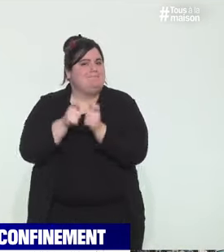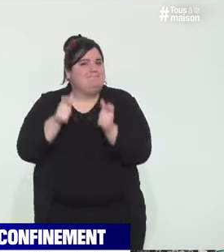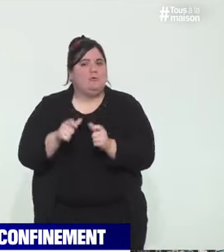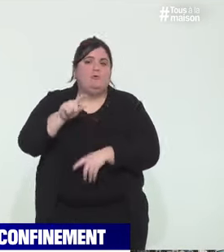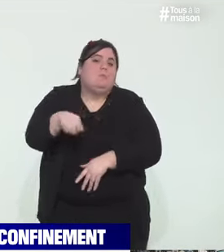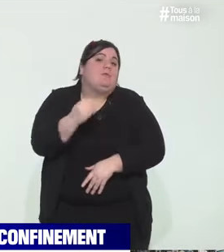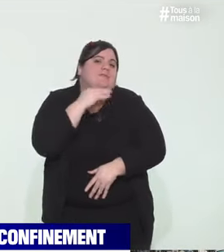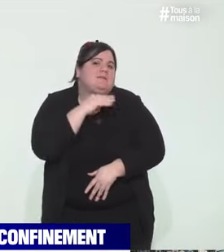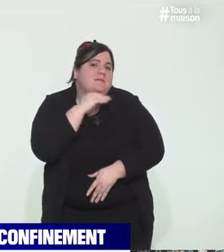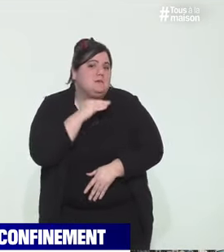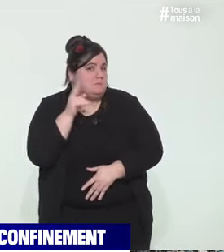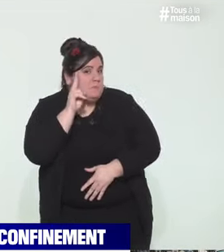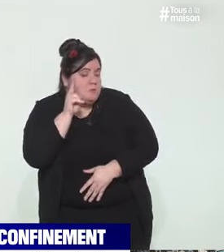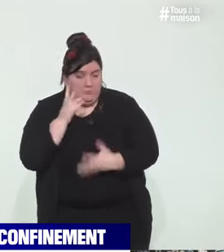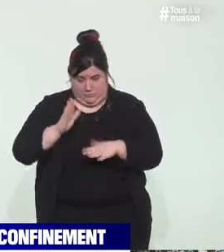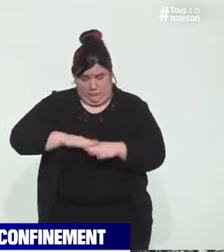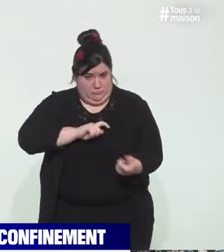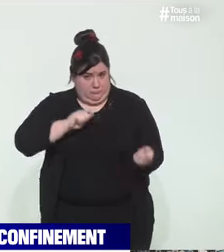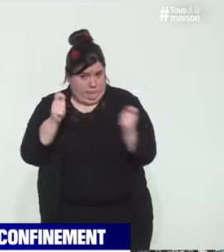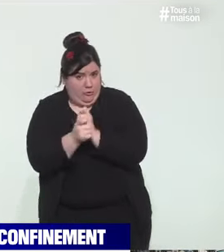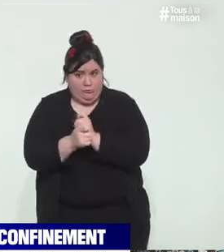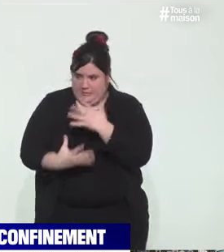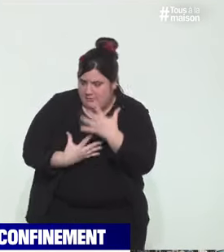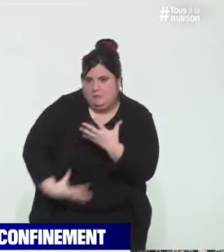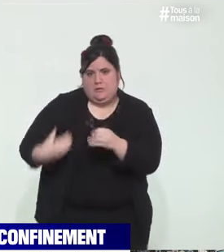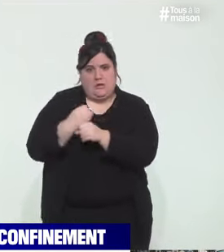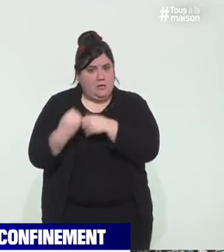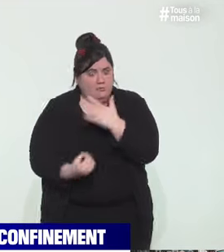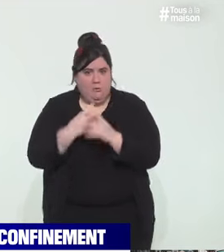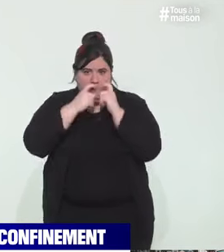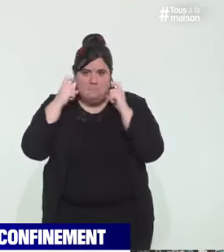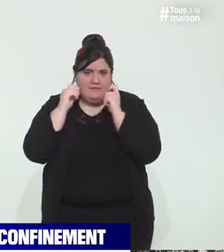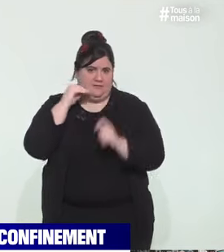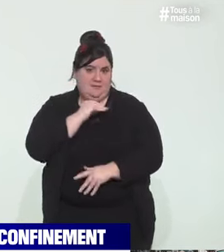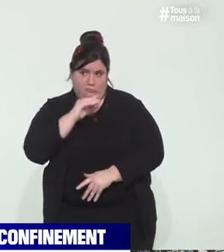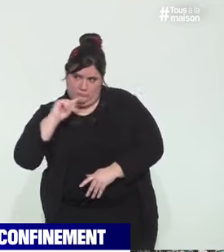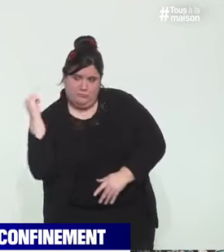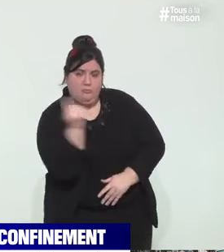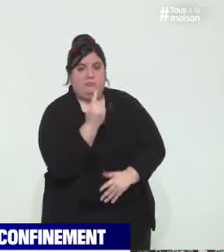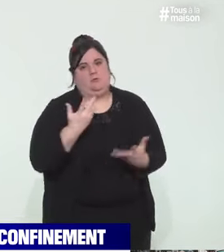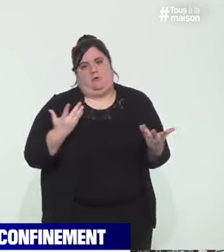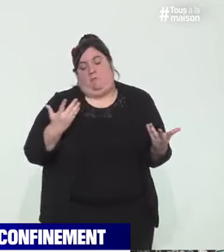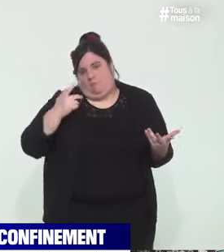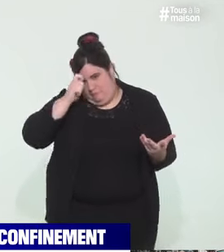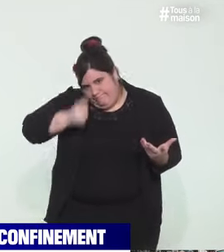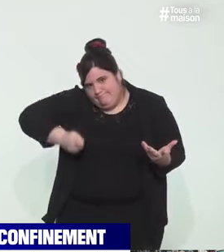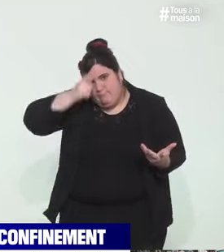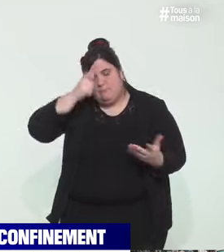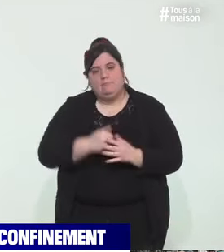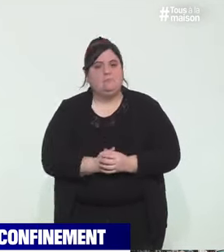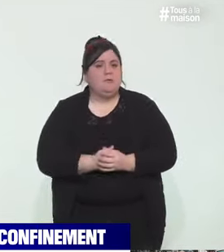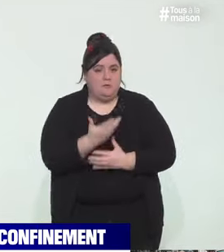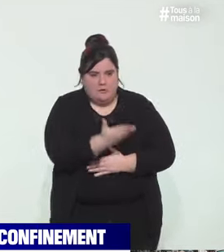public. Et je crois que tous ces efforts doivent être soulignés parce que nous sentons bien qu'il y a une demande aujourd'hui d'accès aux masques, que ça sera un geste